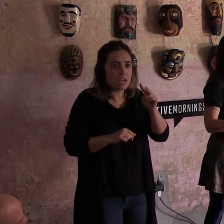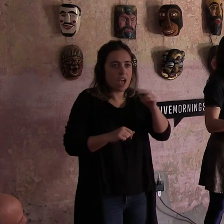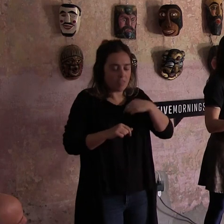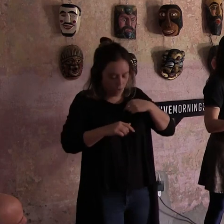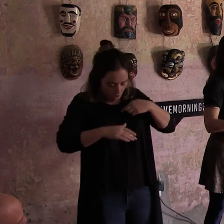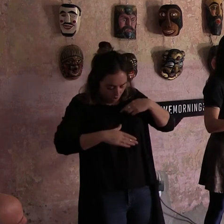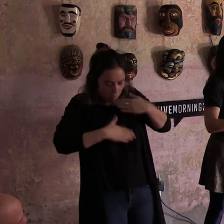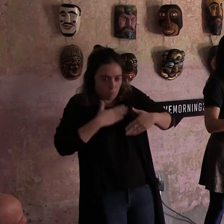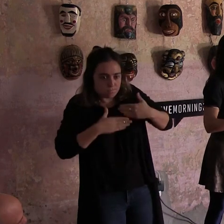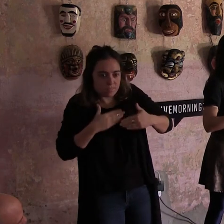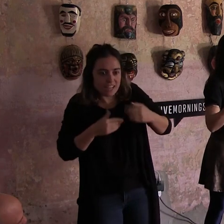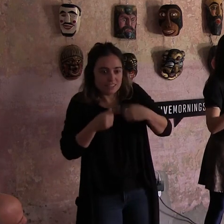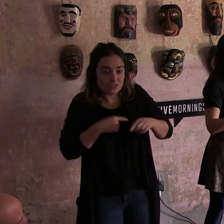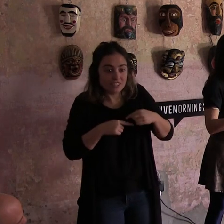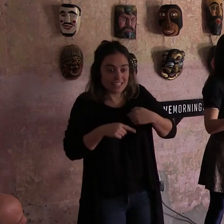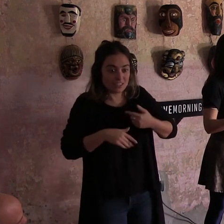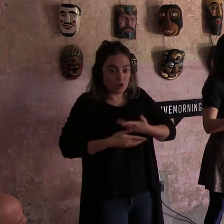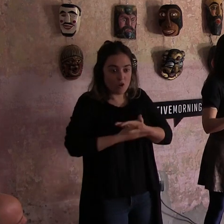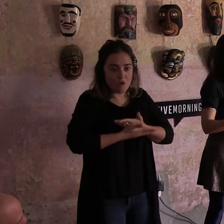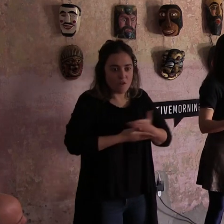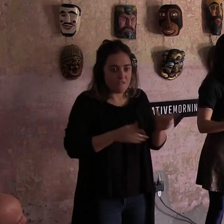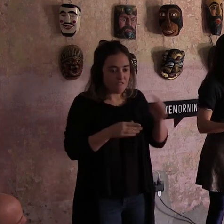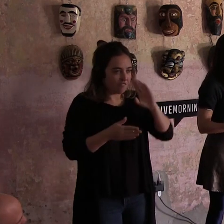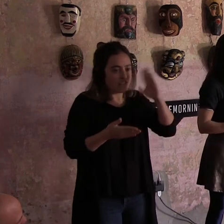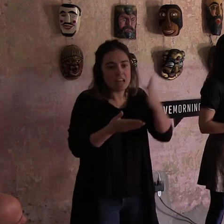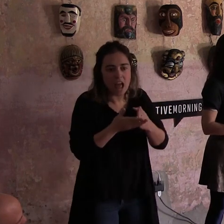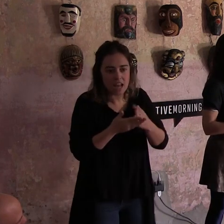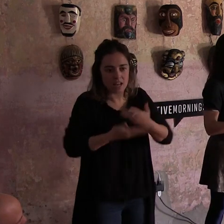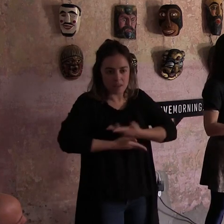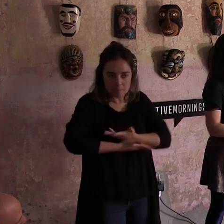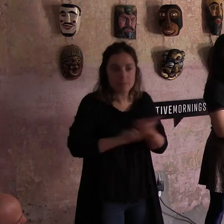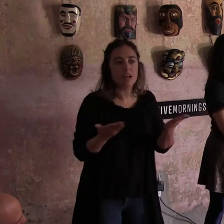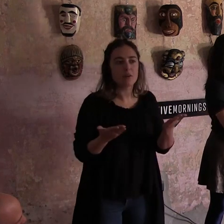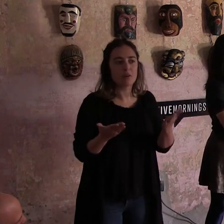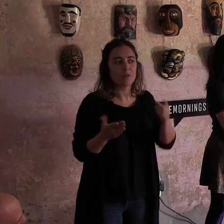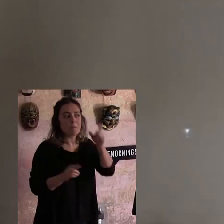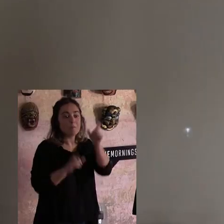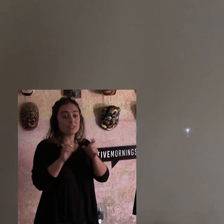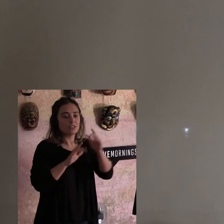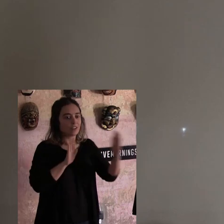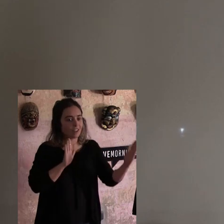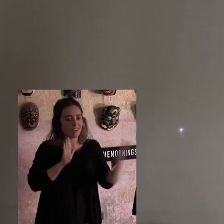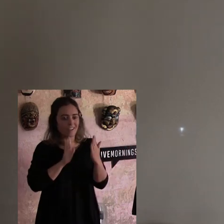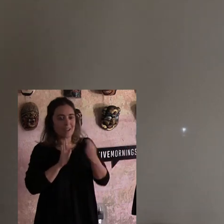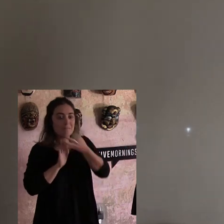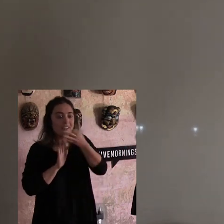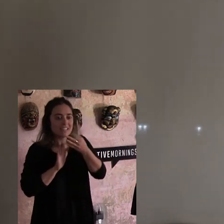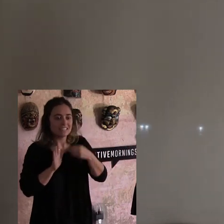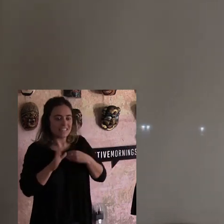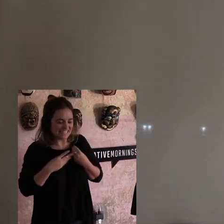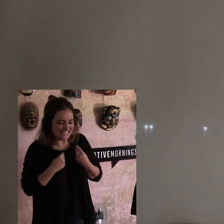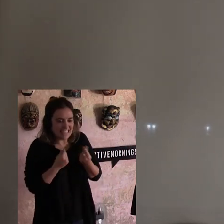ese es el feedback que recibo y pienso, lo logramos. Lo logramos entre todos.